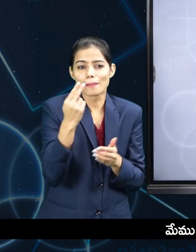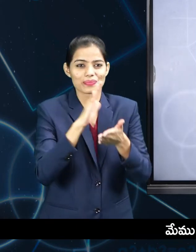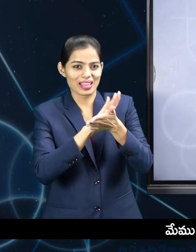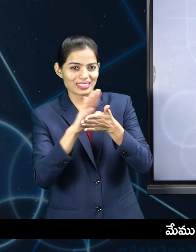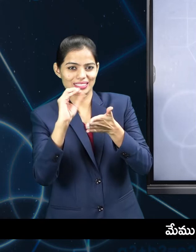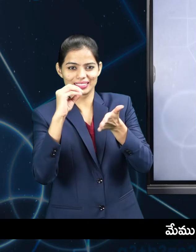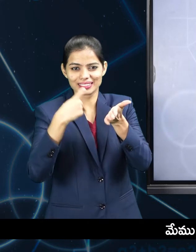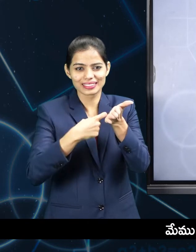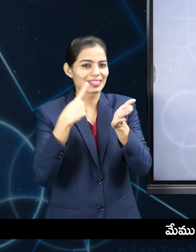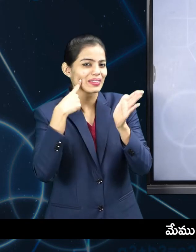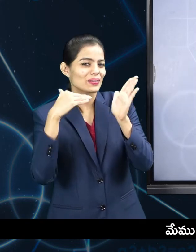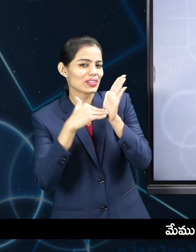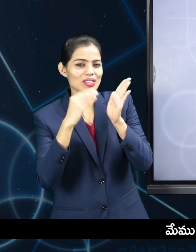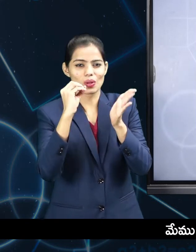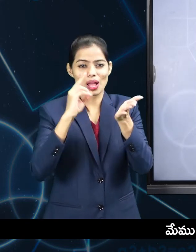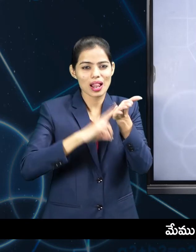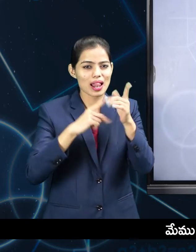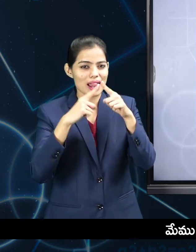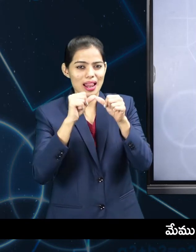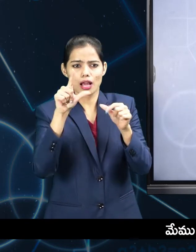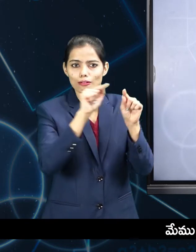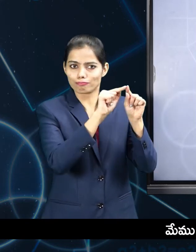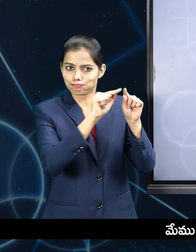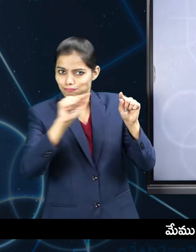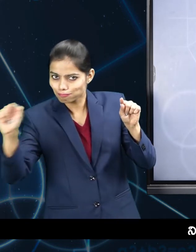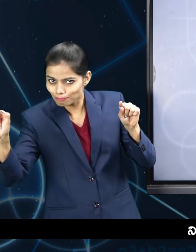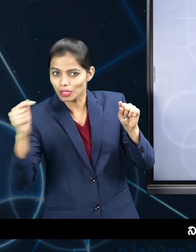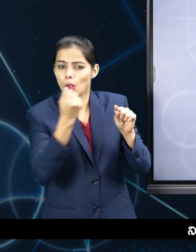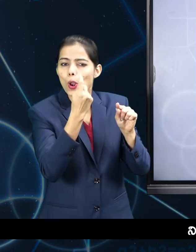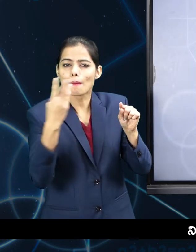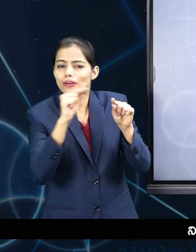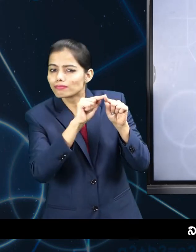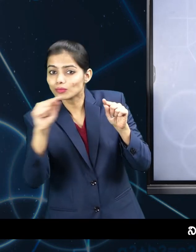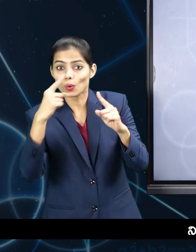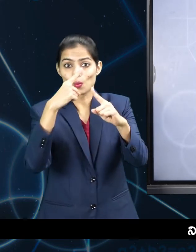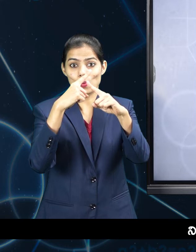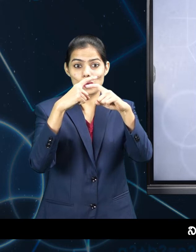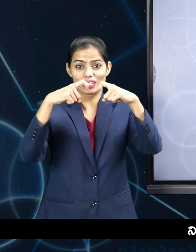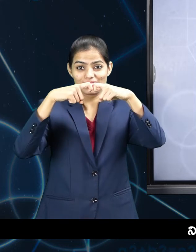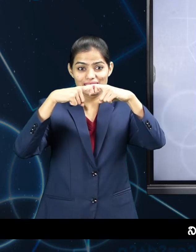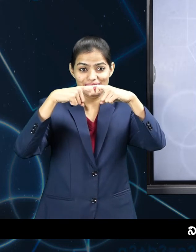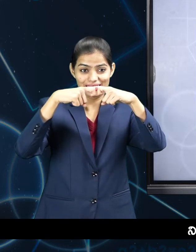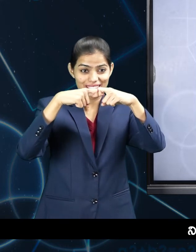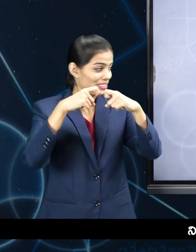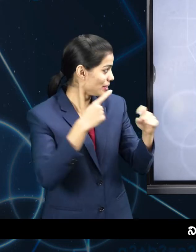సమాంతర సంఖ్యారేఖను x అక్షం మరియు నిలువు సంఖ్యారేఖను y అక్షం అని